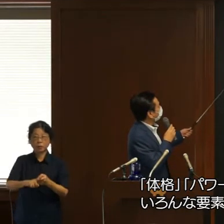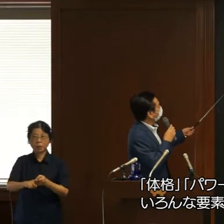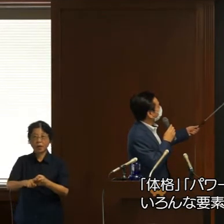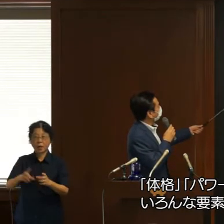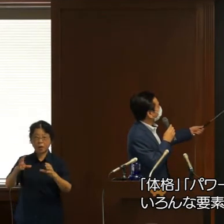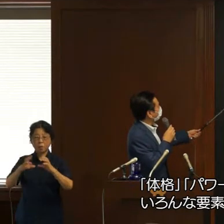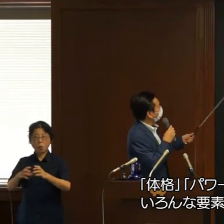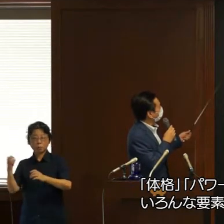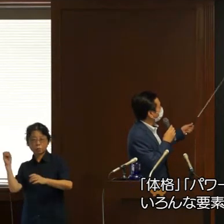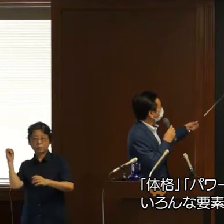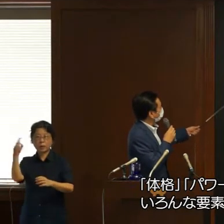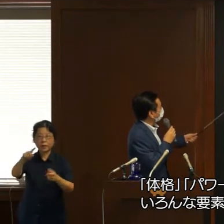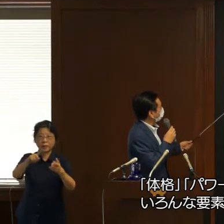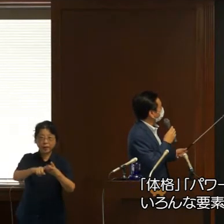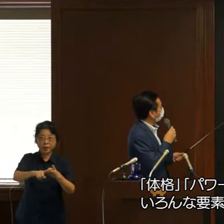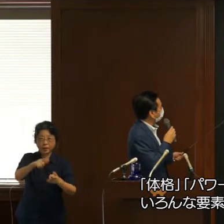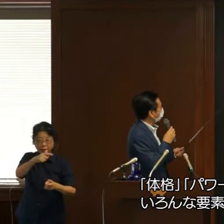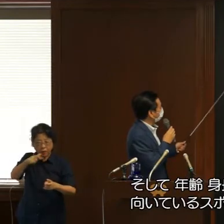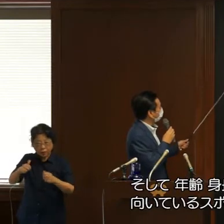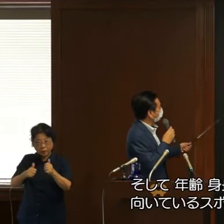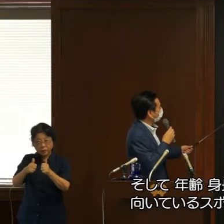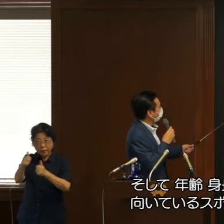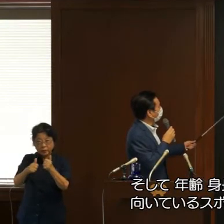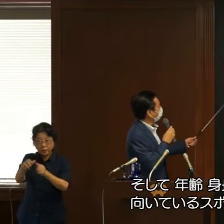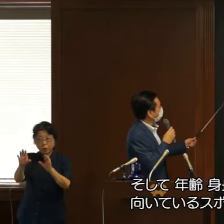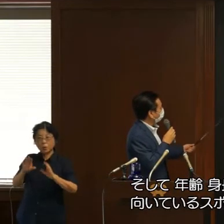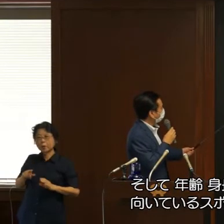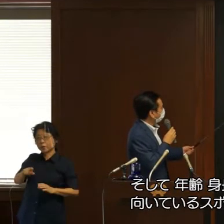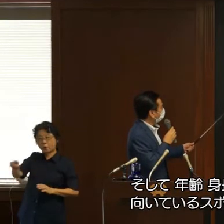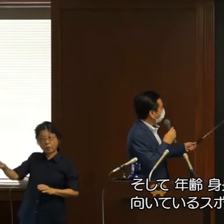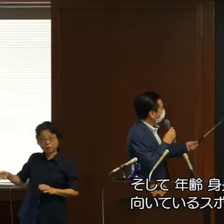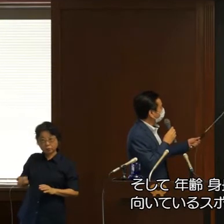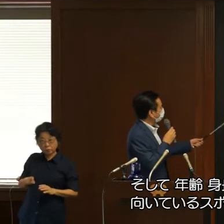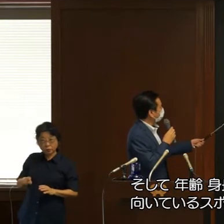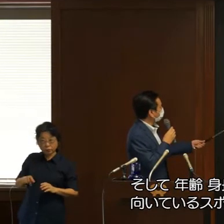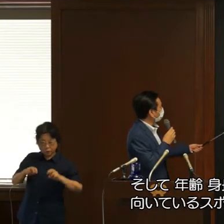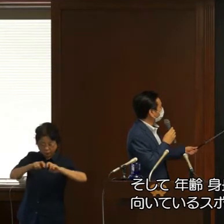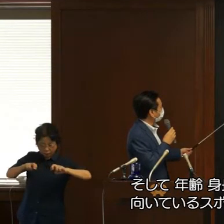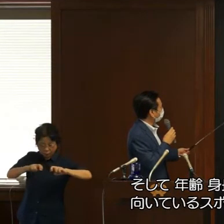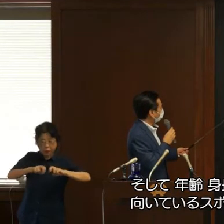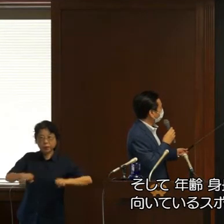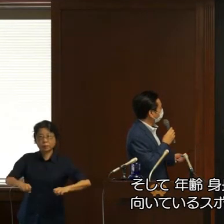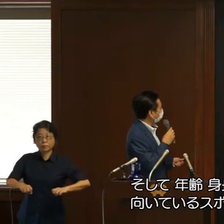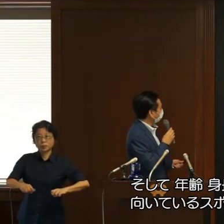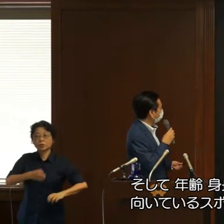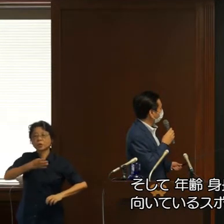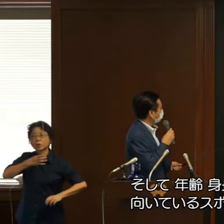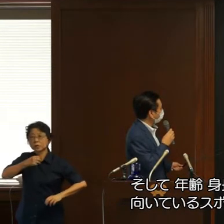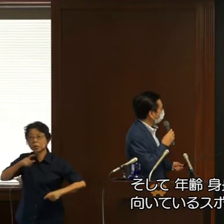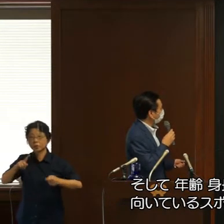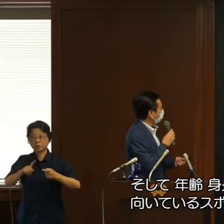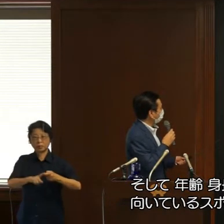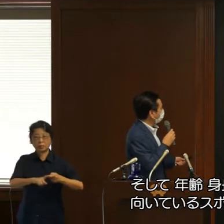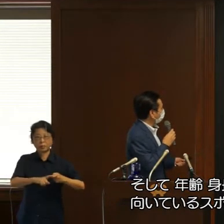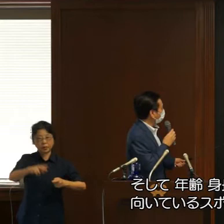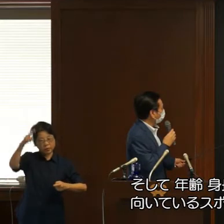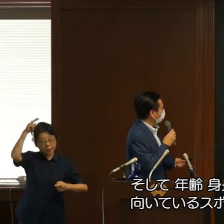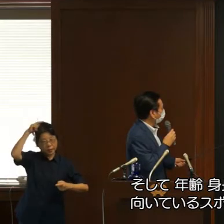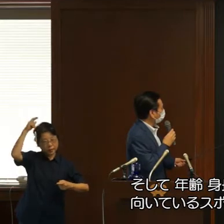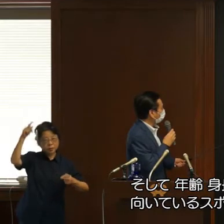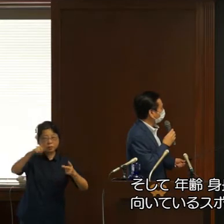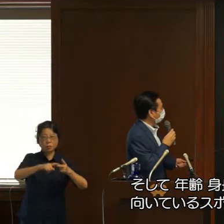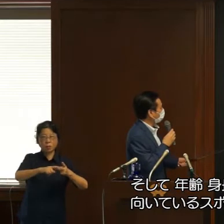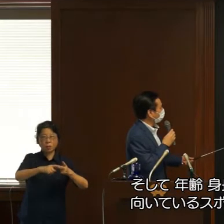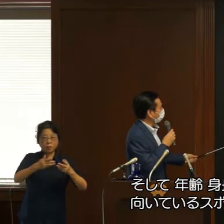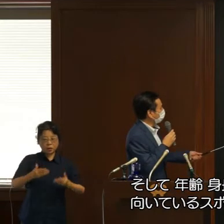ワー、そして臨床的要素、いろんな要素を分析して、そして、ね、年齢身長それから体重など分析して、向いている